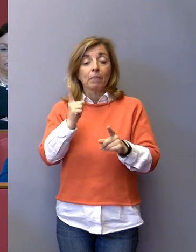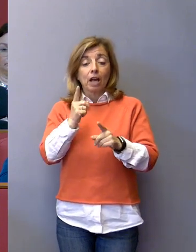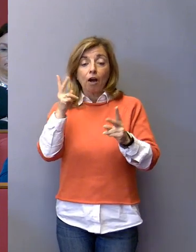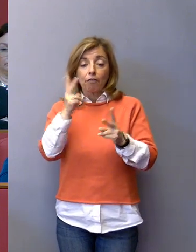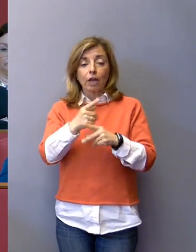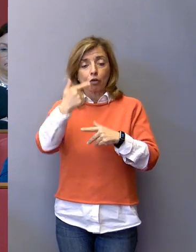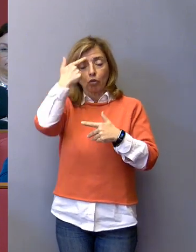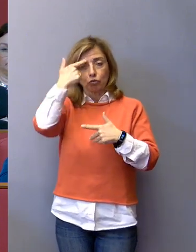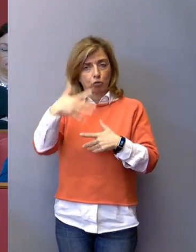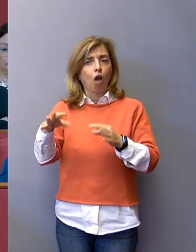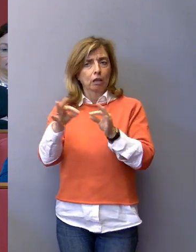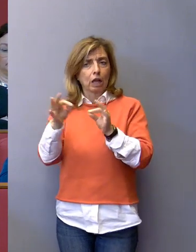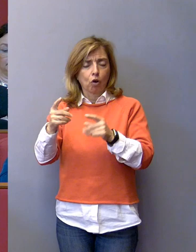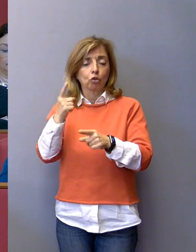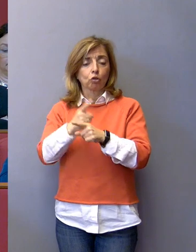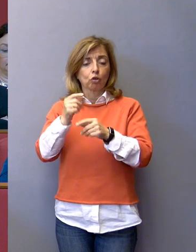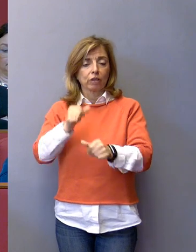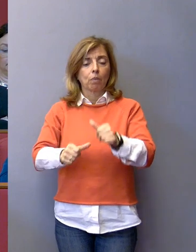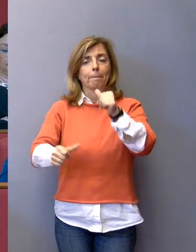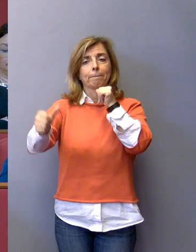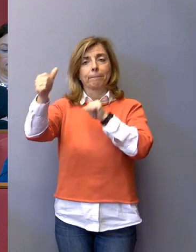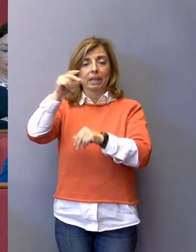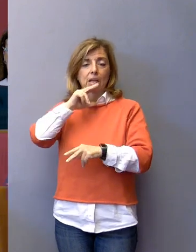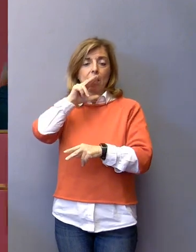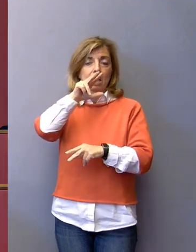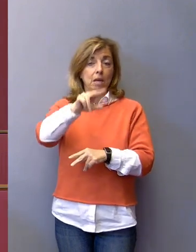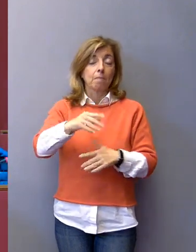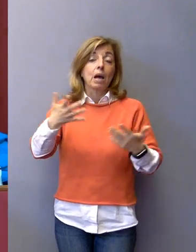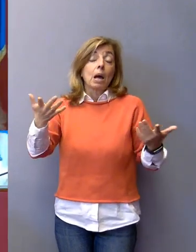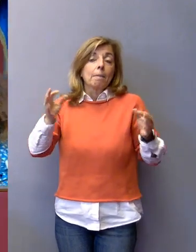prima Sono perfettamente d'accordo ma è andata così